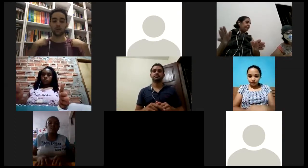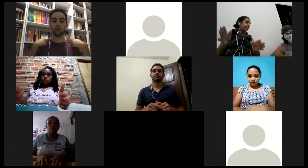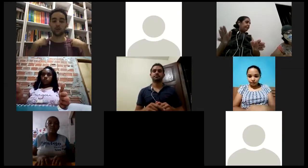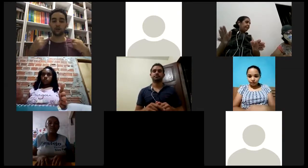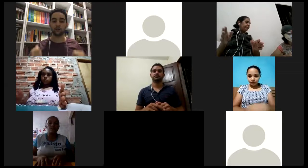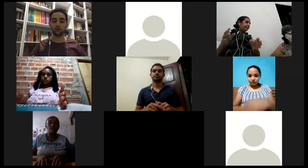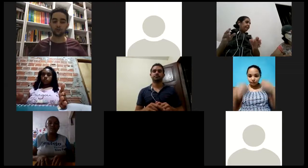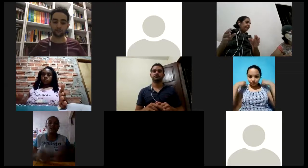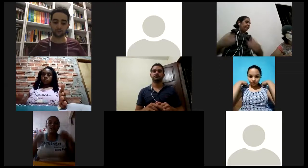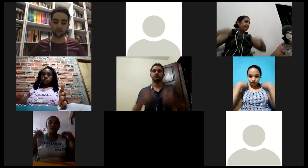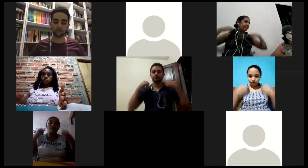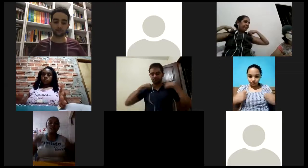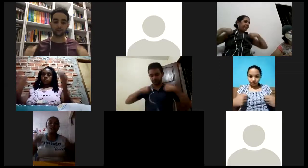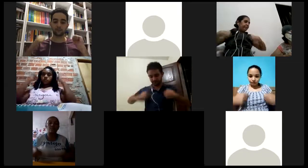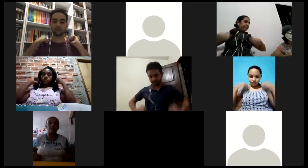Mochila.